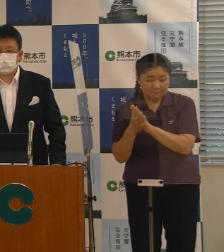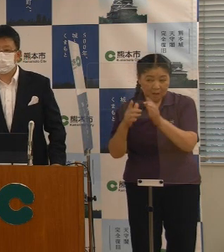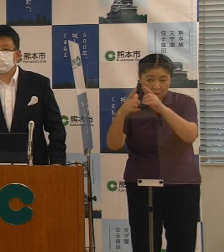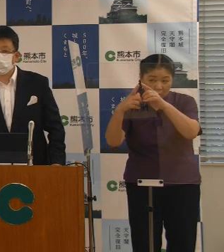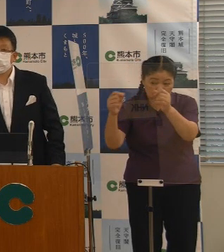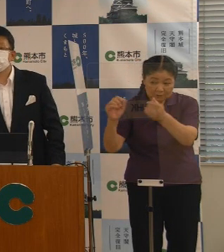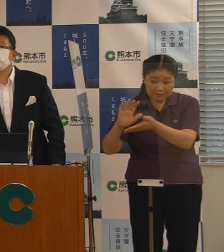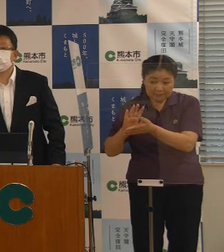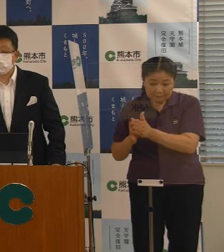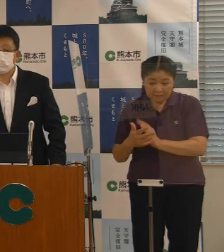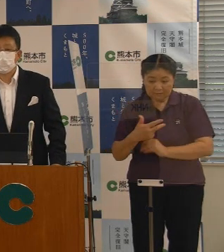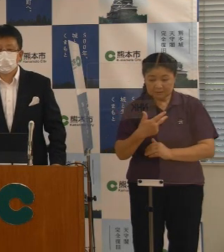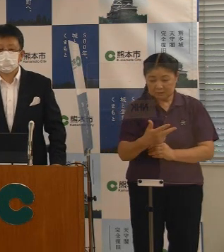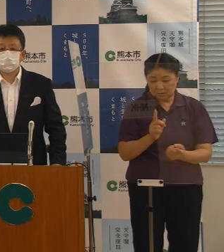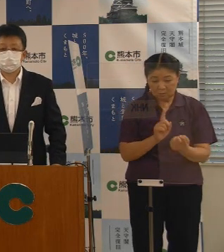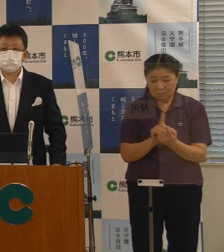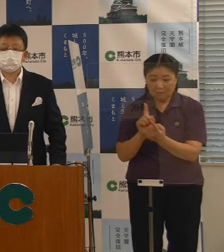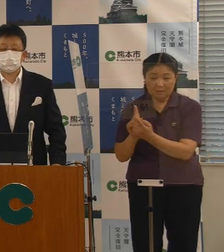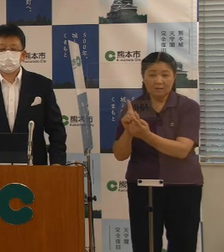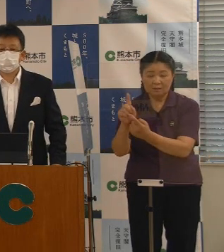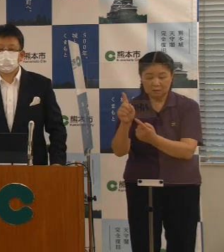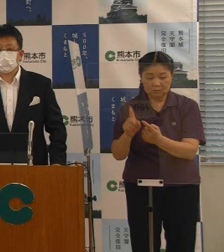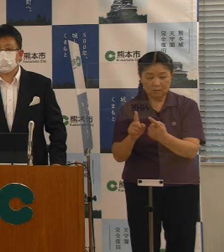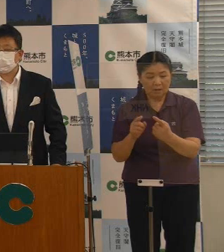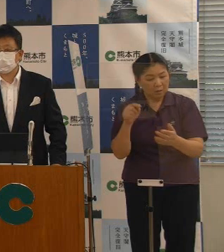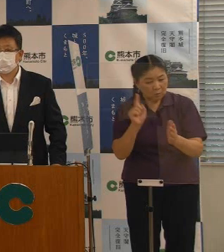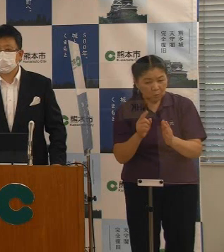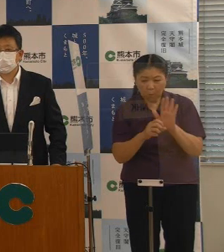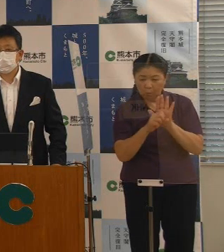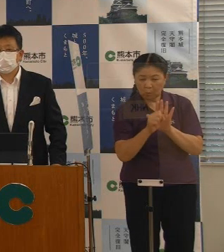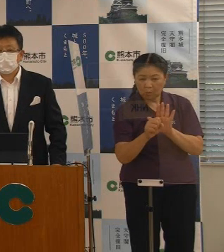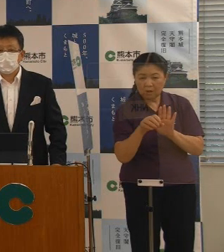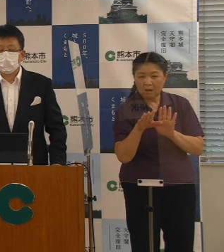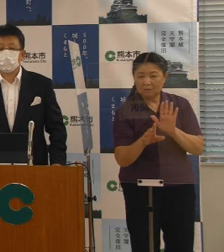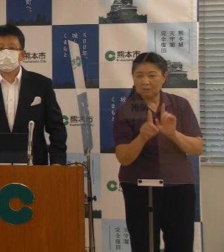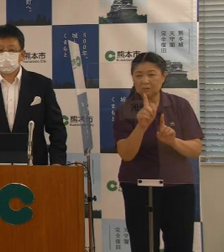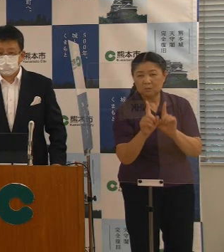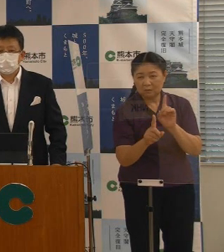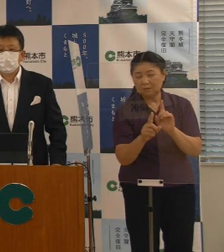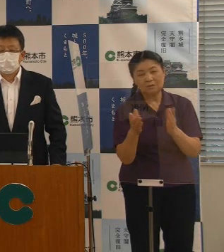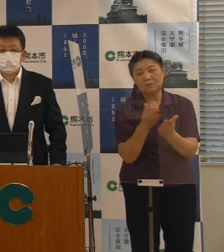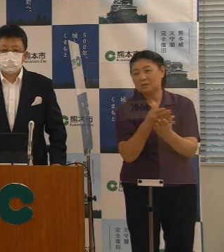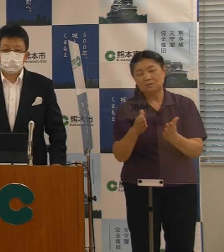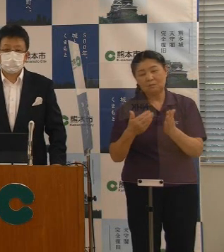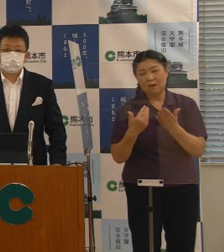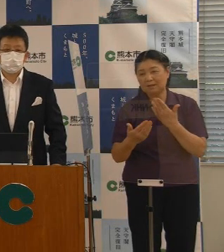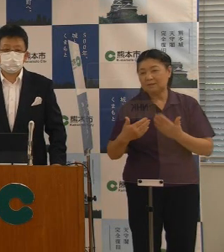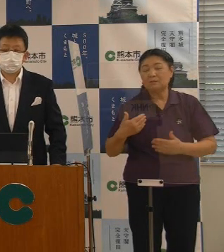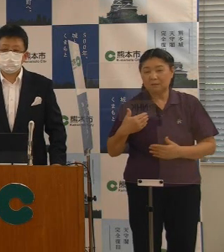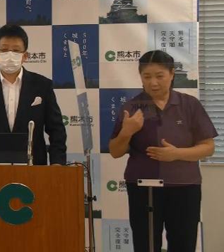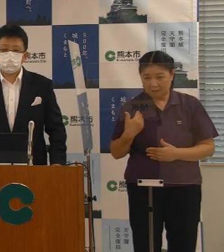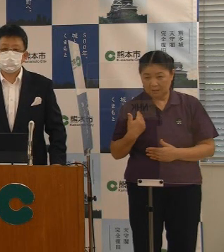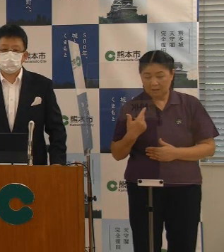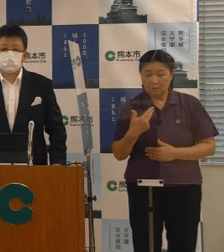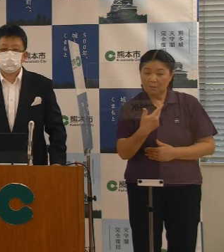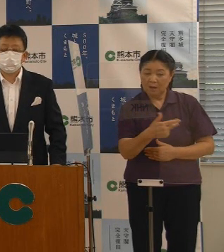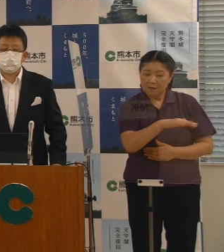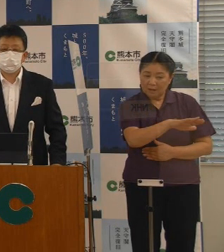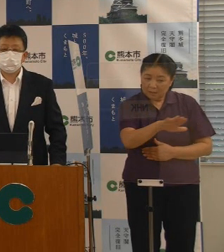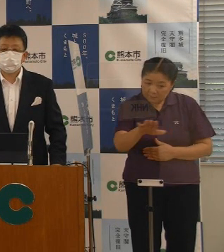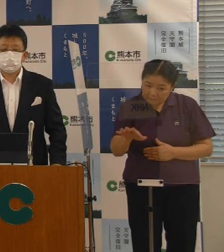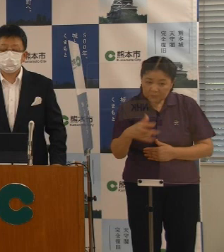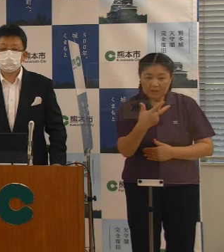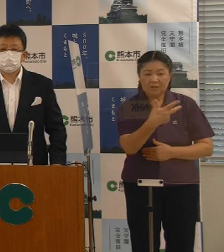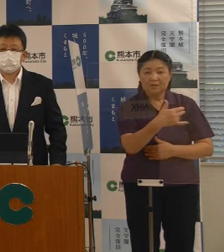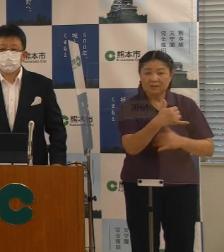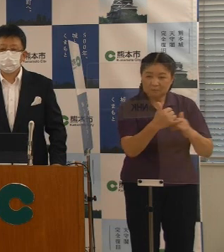県市の対策がですね、十分にそこが効果があったかどうかというのは、分かりません。ただやはりこれは市民の皆さん、県